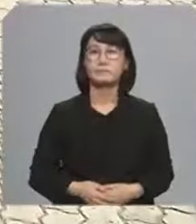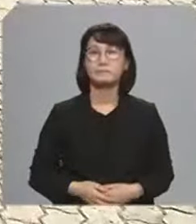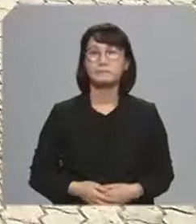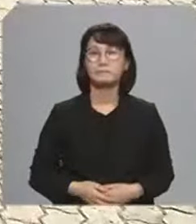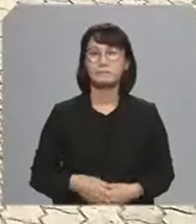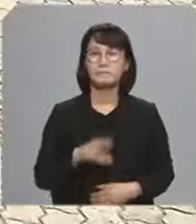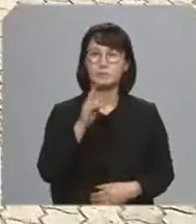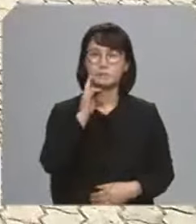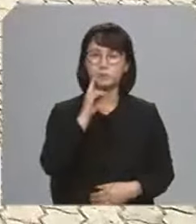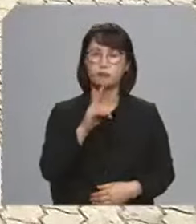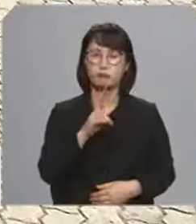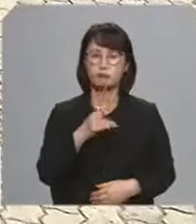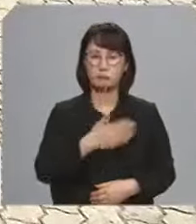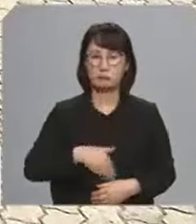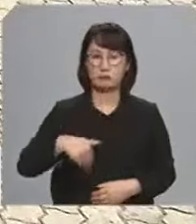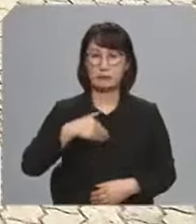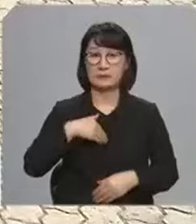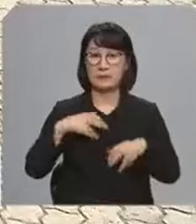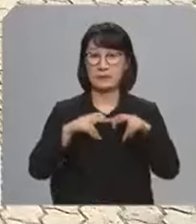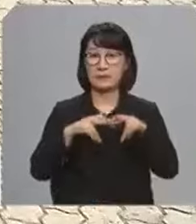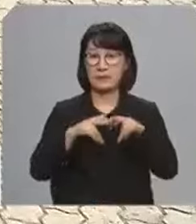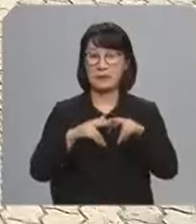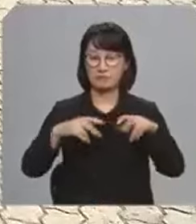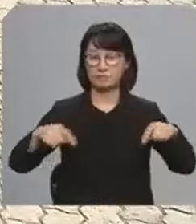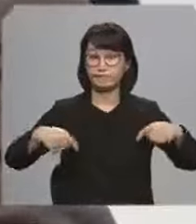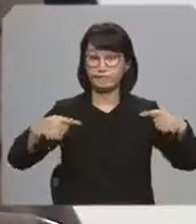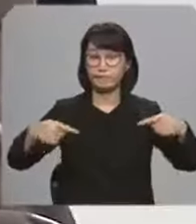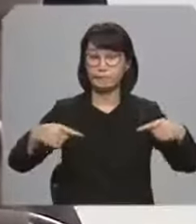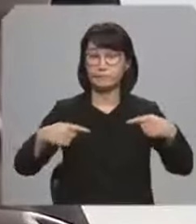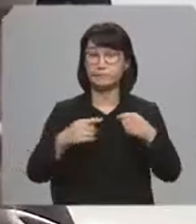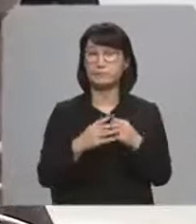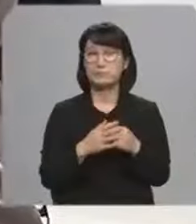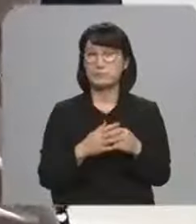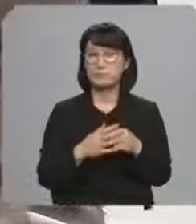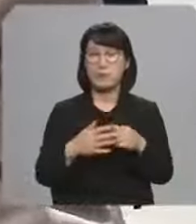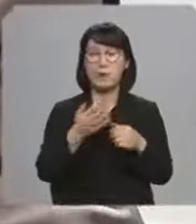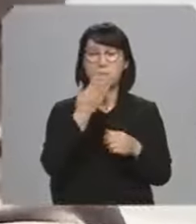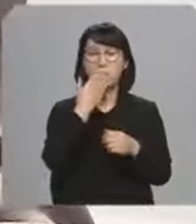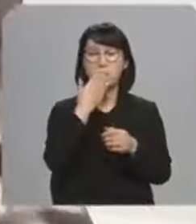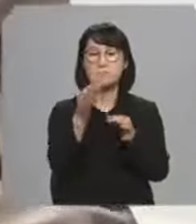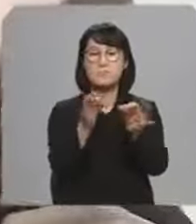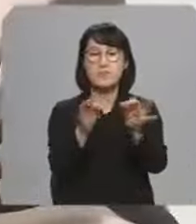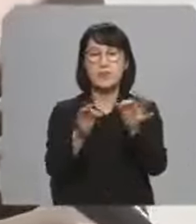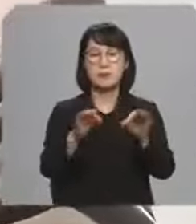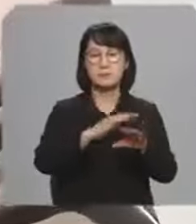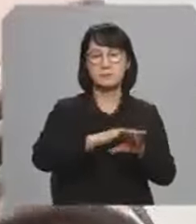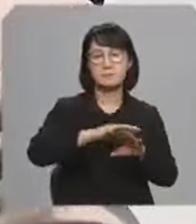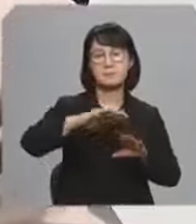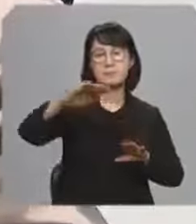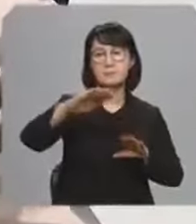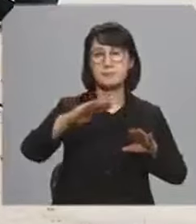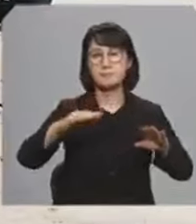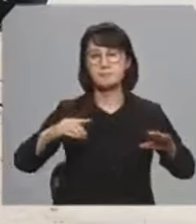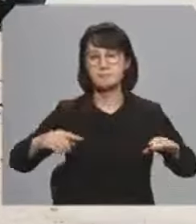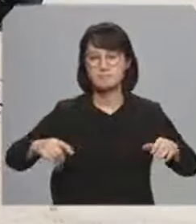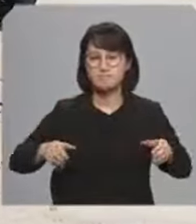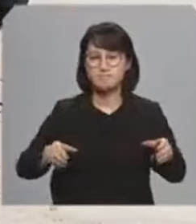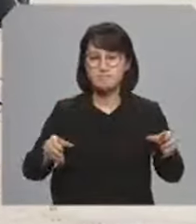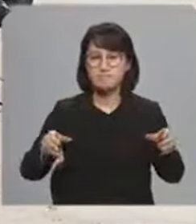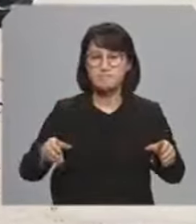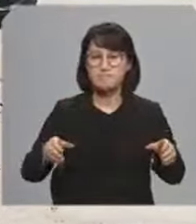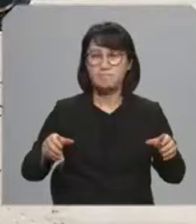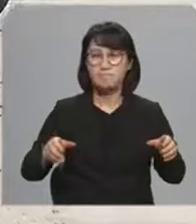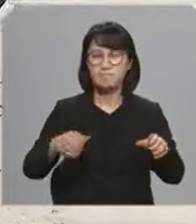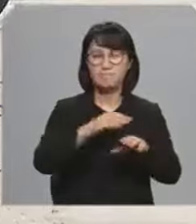중증 지체장애인 김시형 씨 경사로를 이용해 식당으로 들어가려 하지만 여의치 않습니다 보행로 위에 설치된